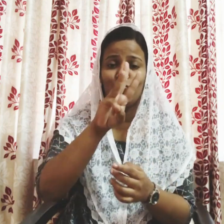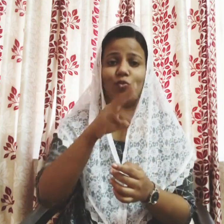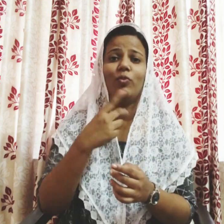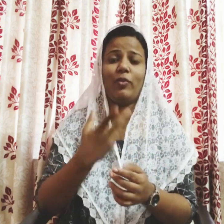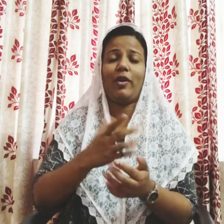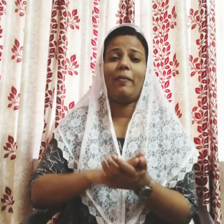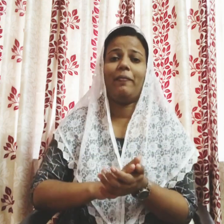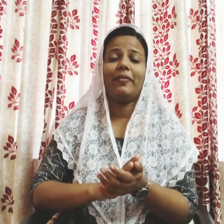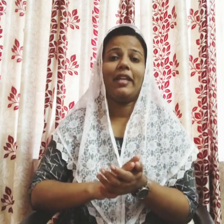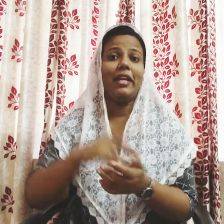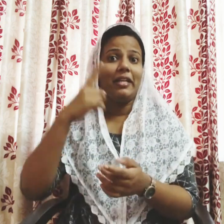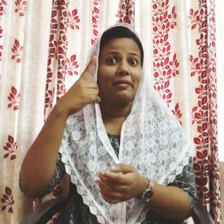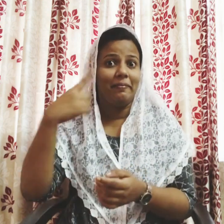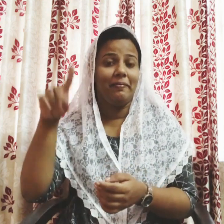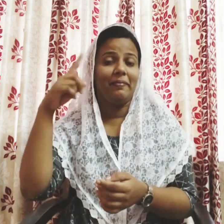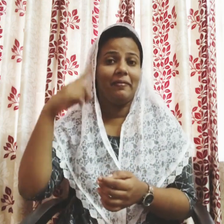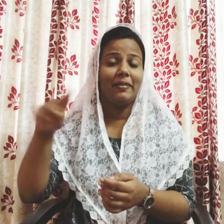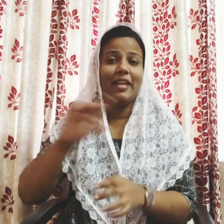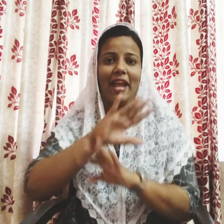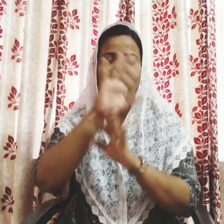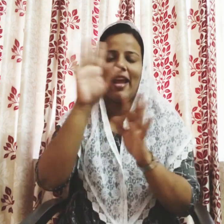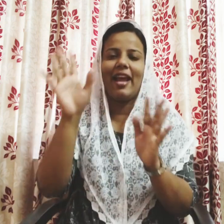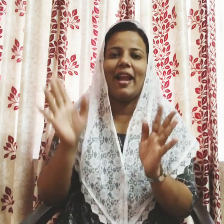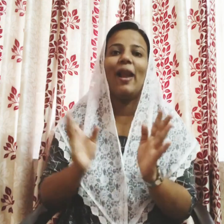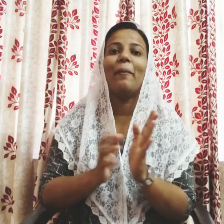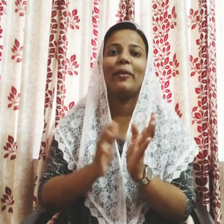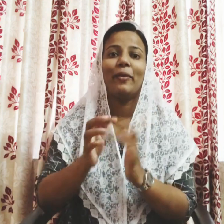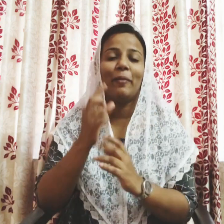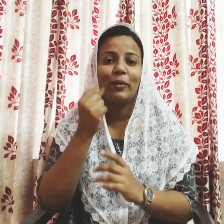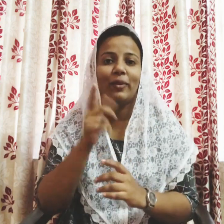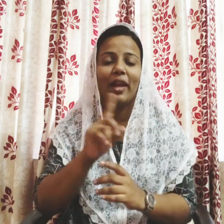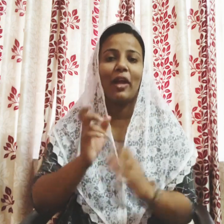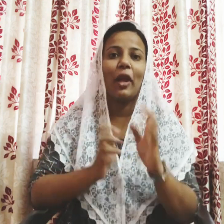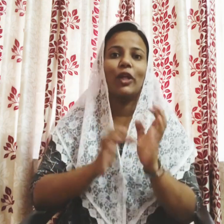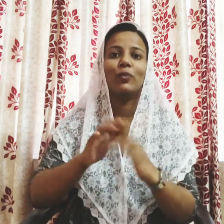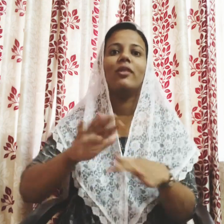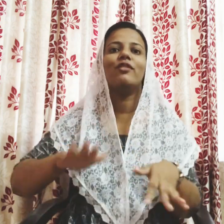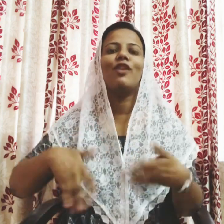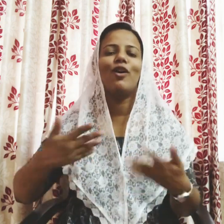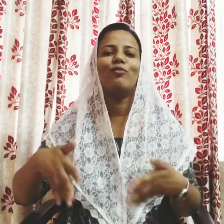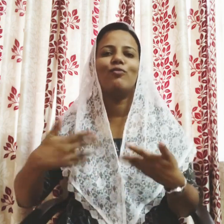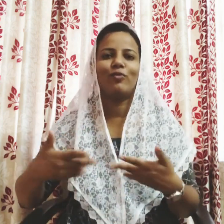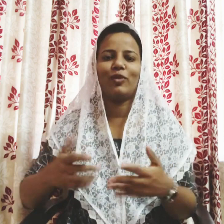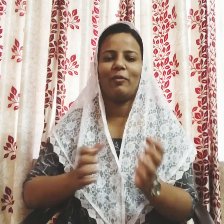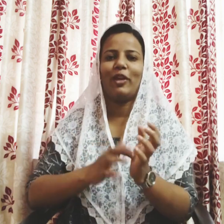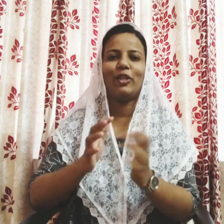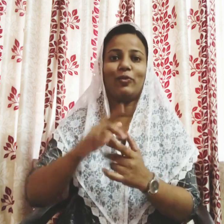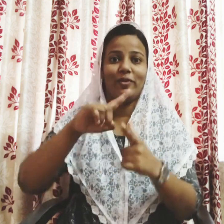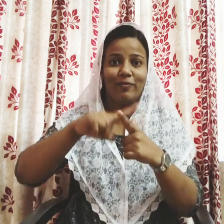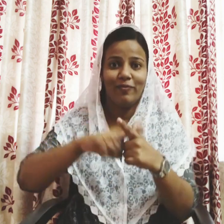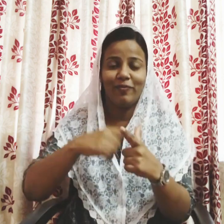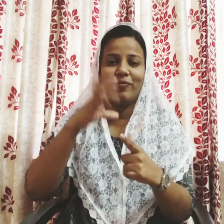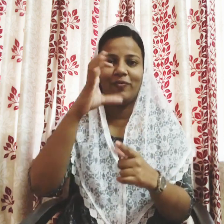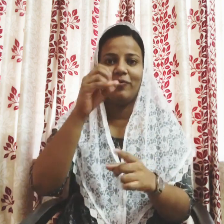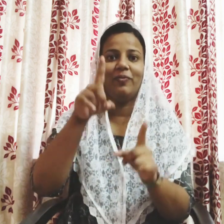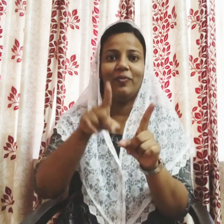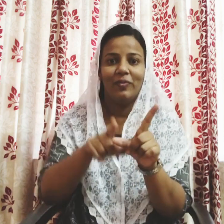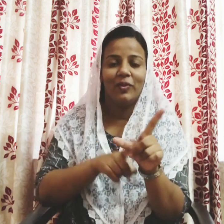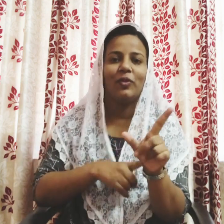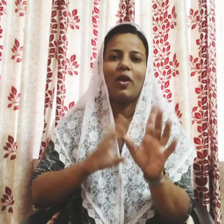62-ാം സങ്കീർത്തനം 3-ാം ഭാഗത്ത് പറഞ്ഞു, എങ്കിലും നീതിമാന്മാർ സന്തോഷിച്ച് ദൈവസന്നിധിയിൽ ഉല്ലസിക്കും, അതേ അവർ സന്തോഷത്തോടെ ആനന്ദിക്കും. അപ്പം ദൈവ